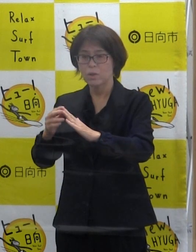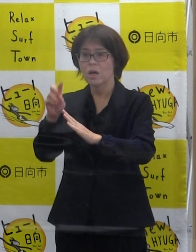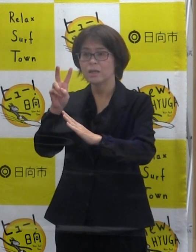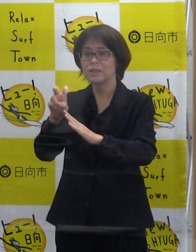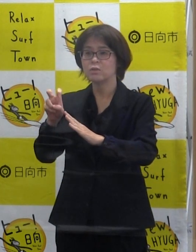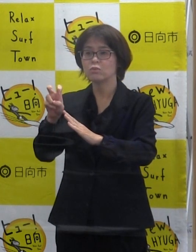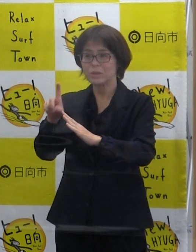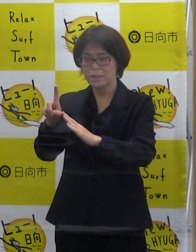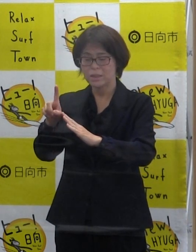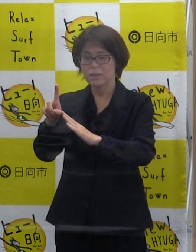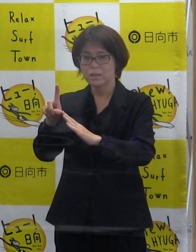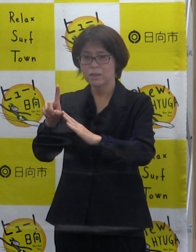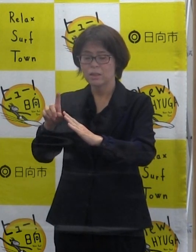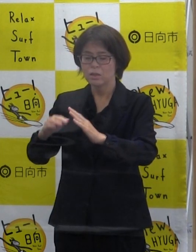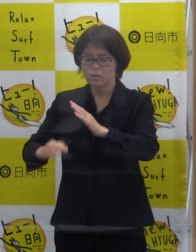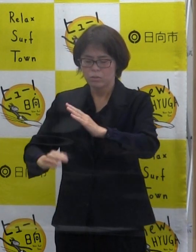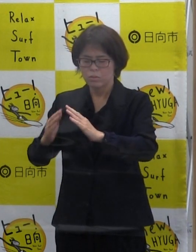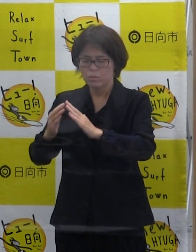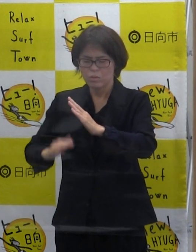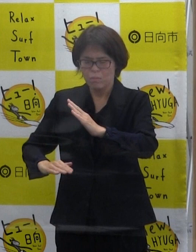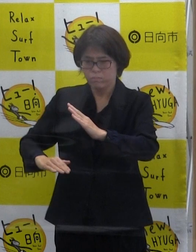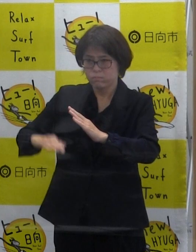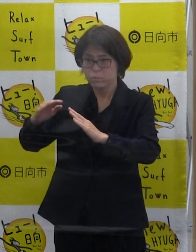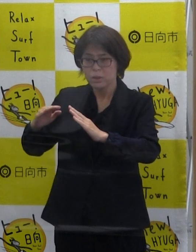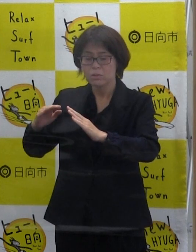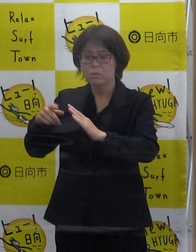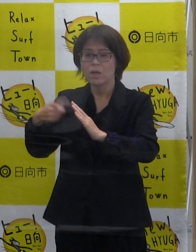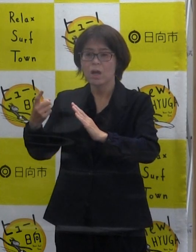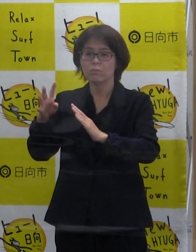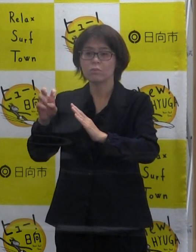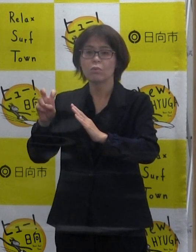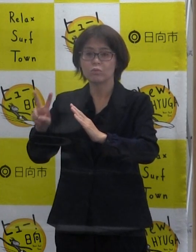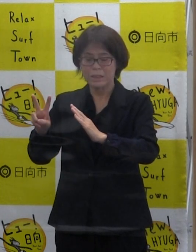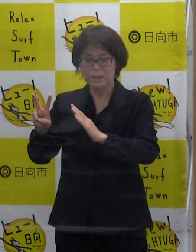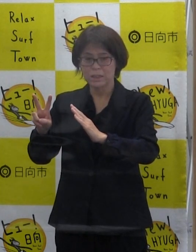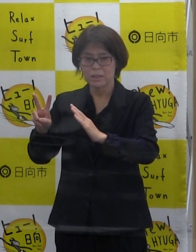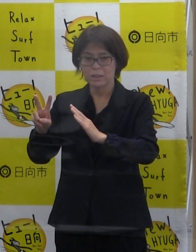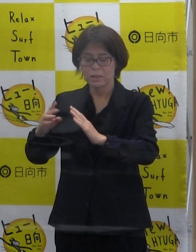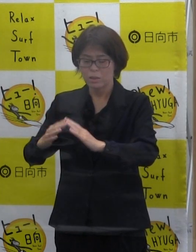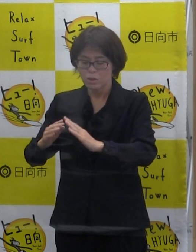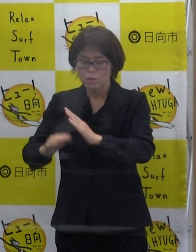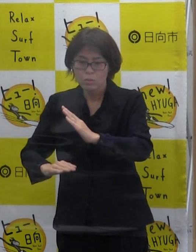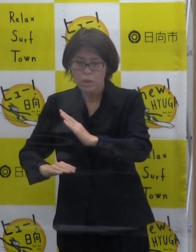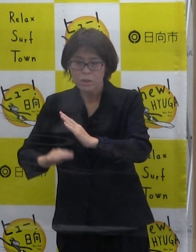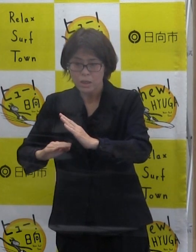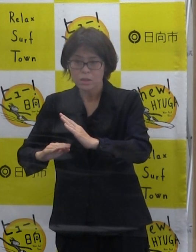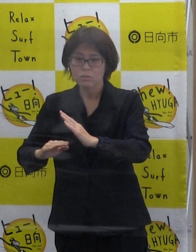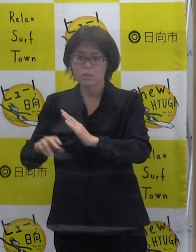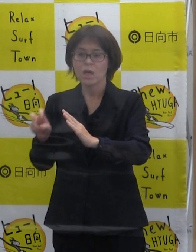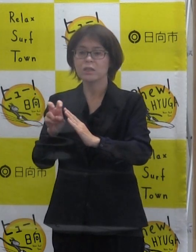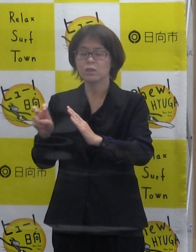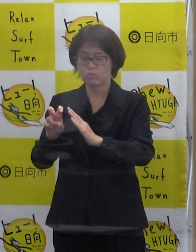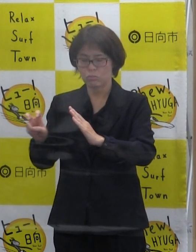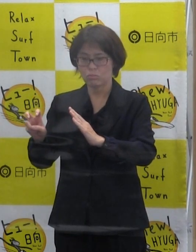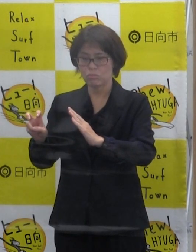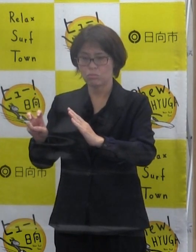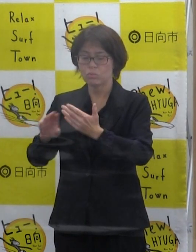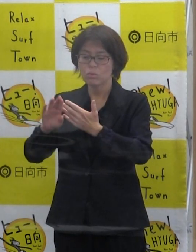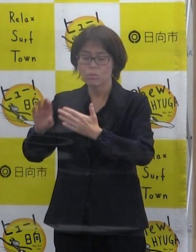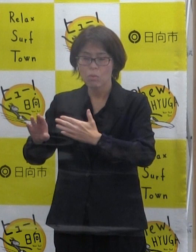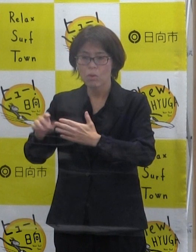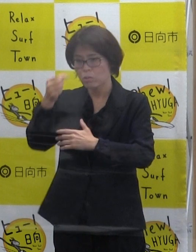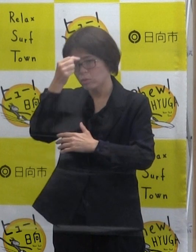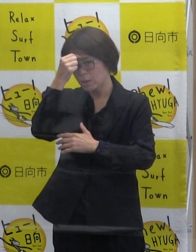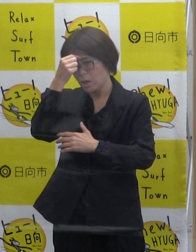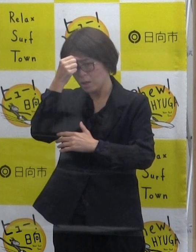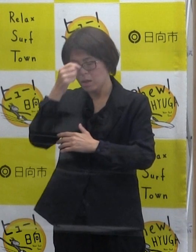21件床上浸水が142件床下浸水が20件その他の